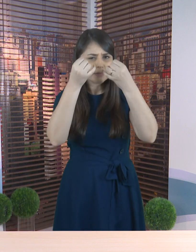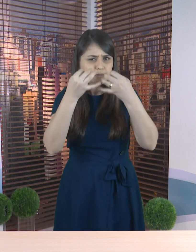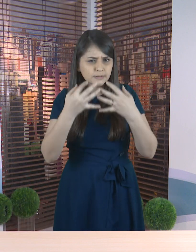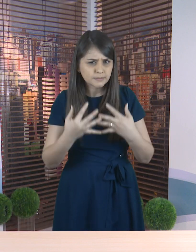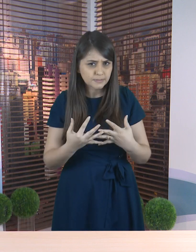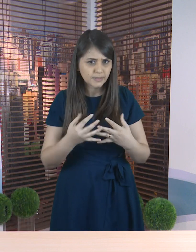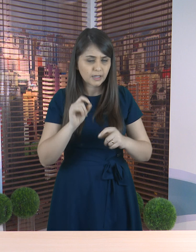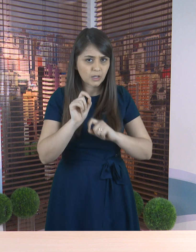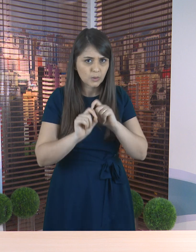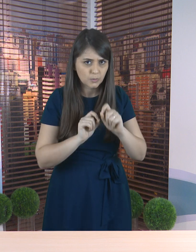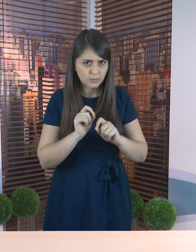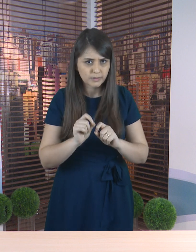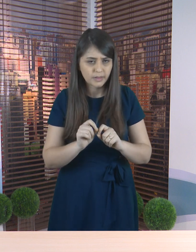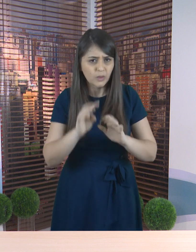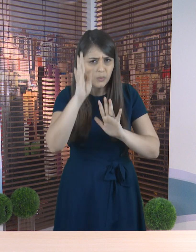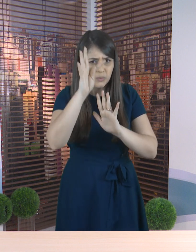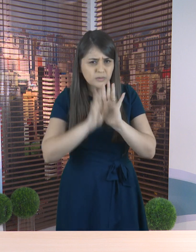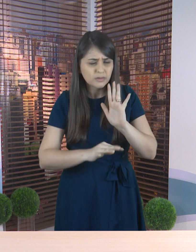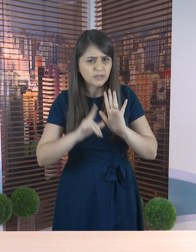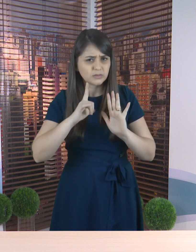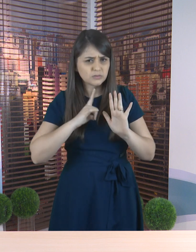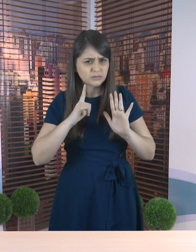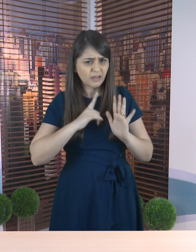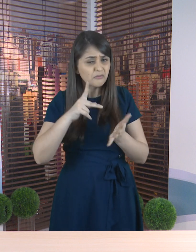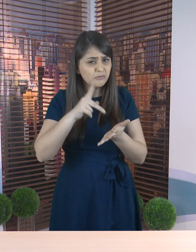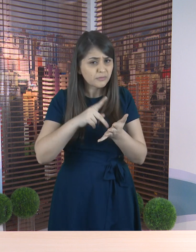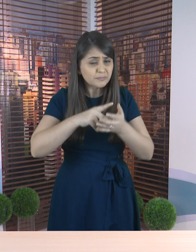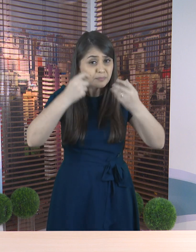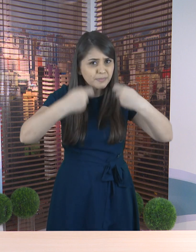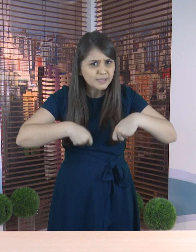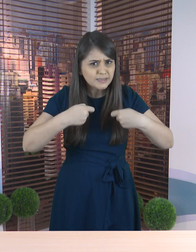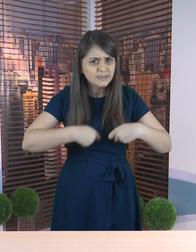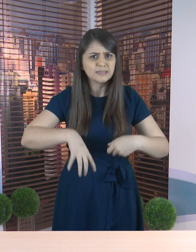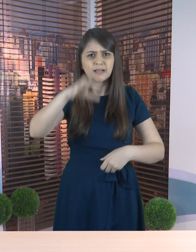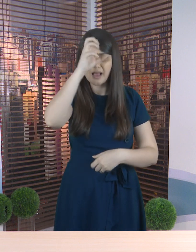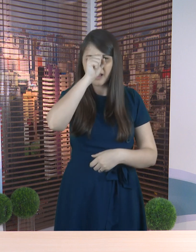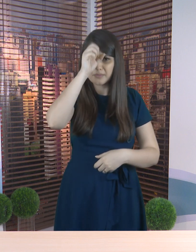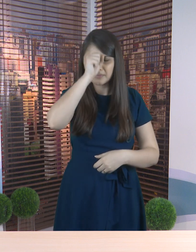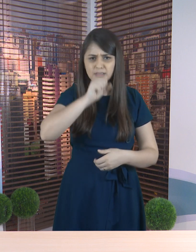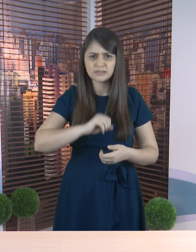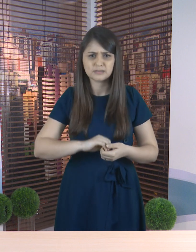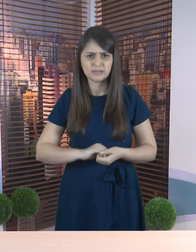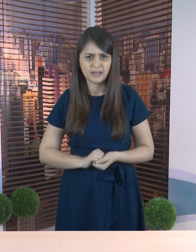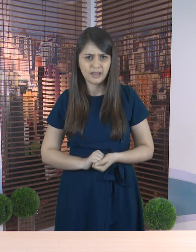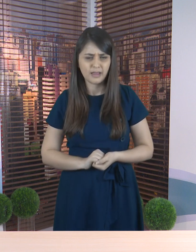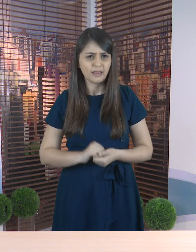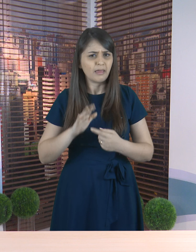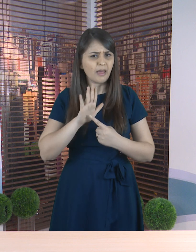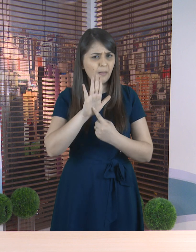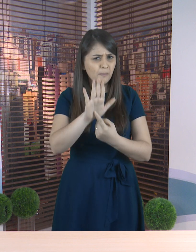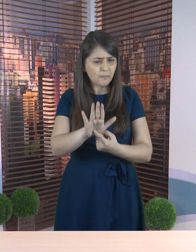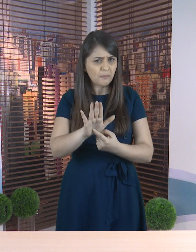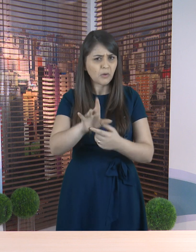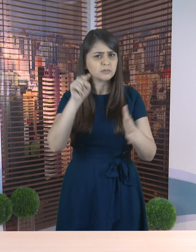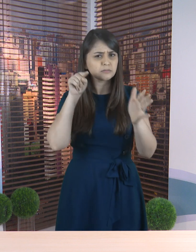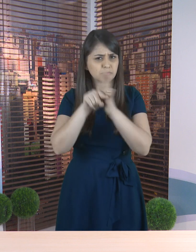apreendidas. Apresenta perguntas que fazem parte da existência de qualquer ser humano, crentes